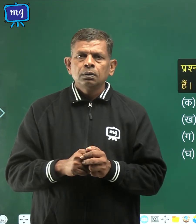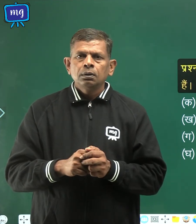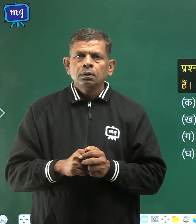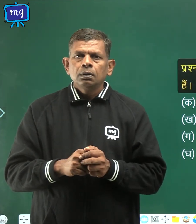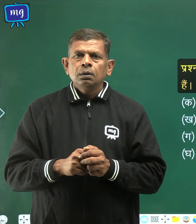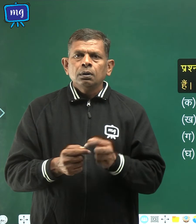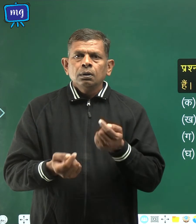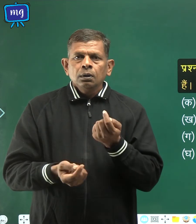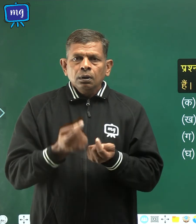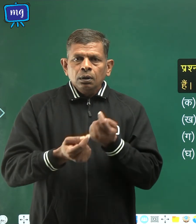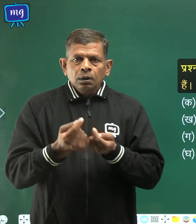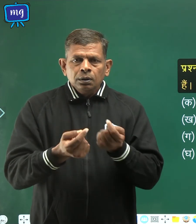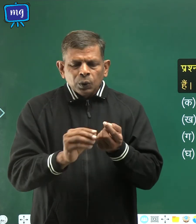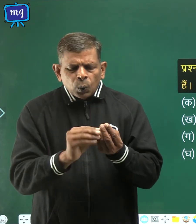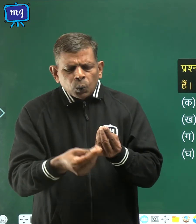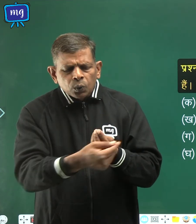खरपतवार का